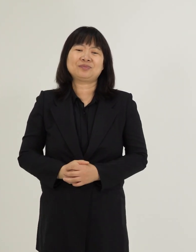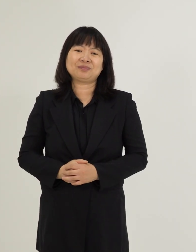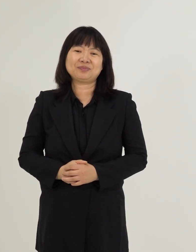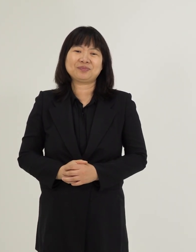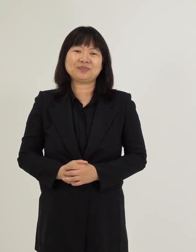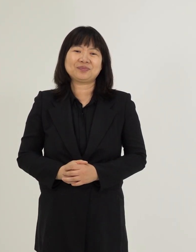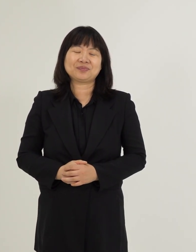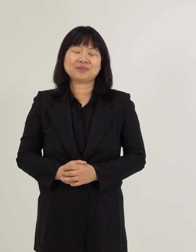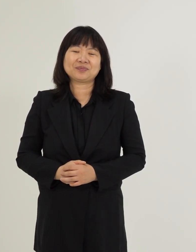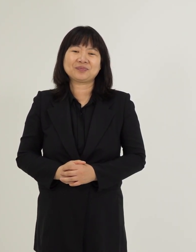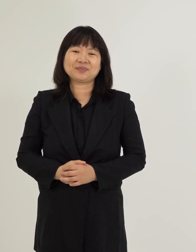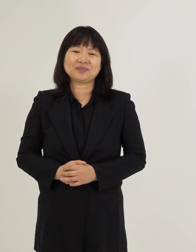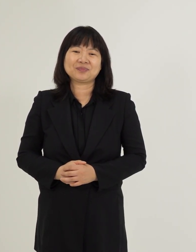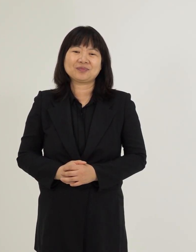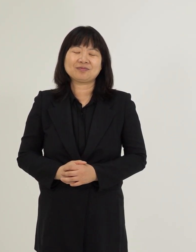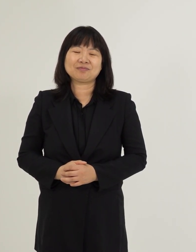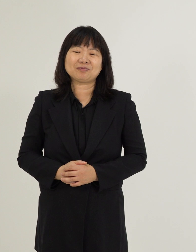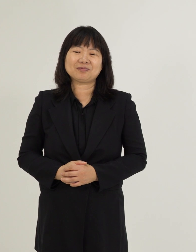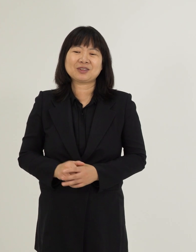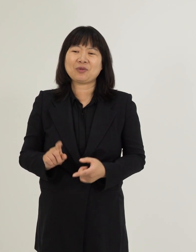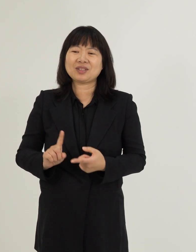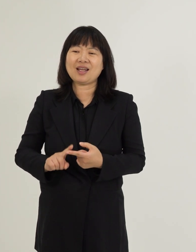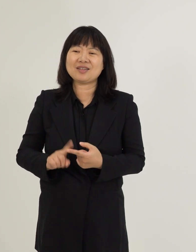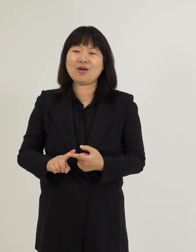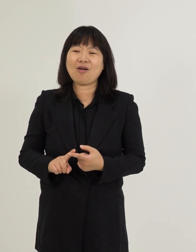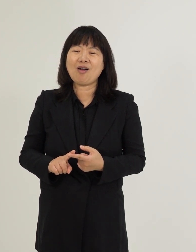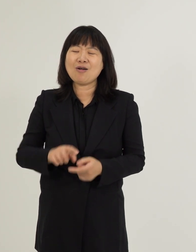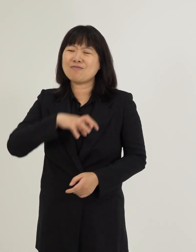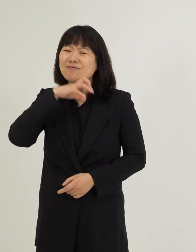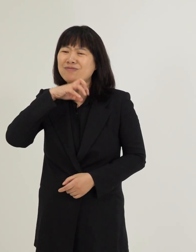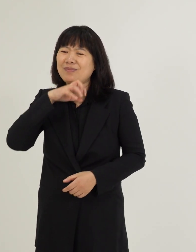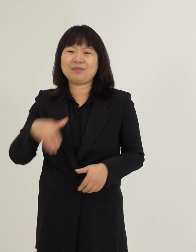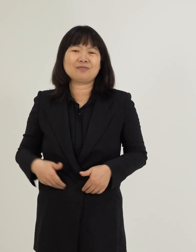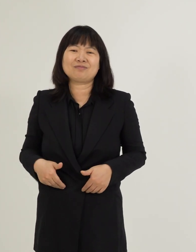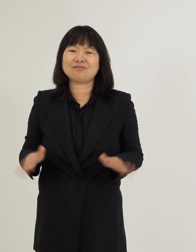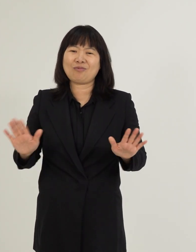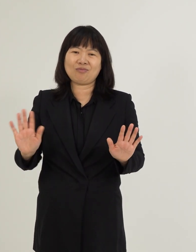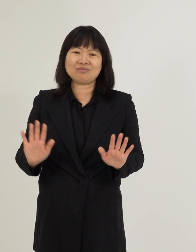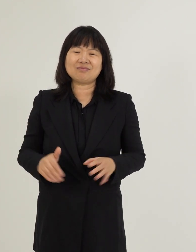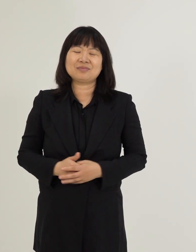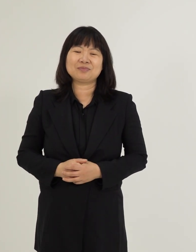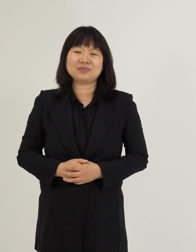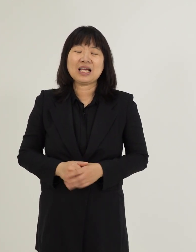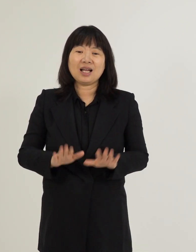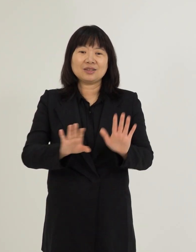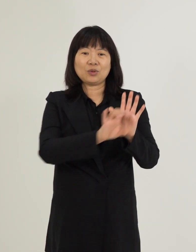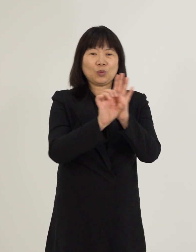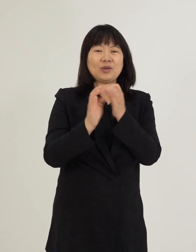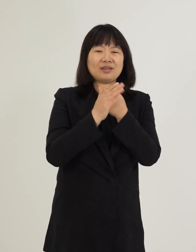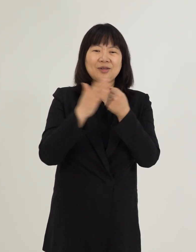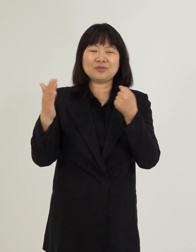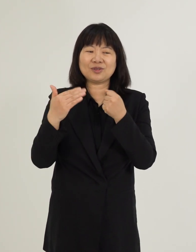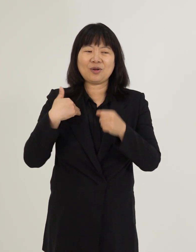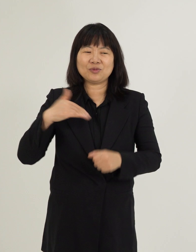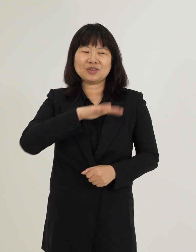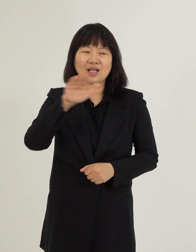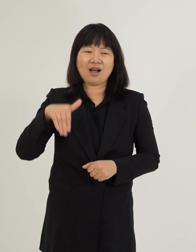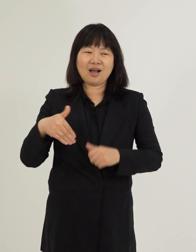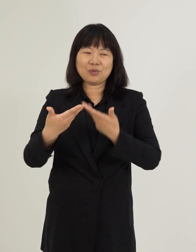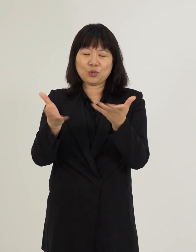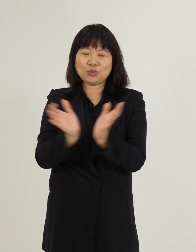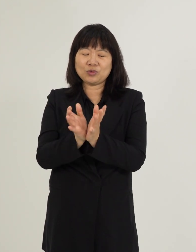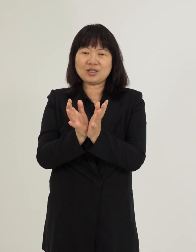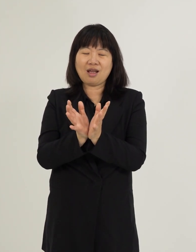욕먹는 그 현장을 탓할 곳도 없습니다. 지금 코로나 때문에 우리가